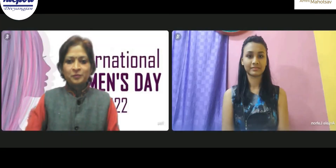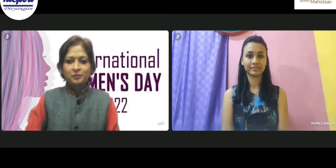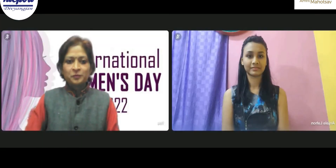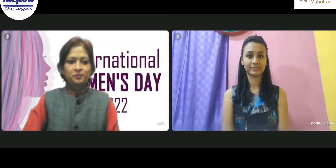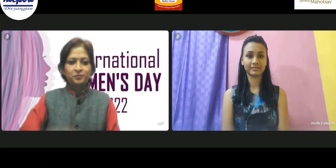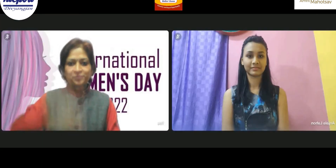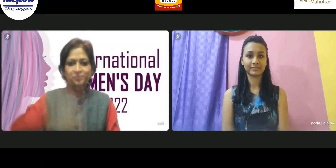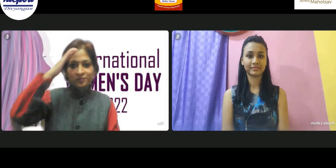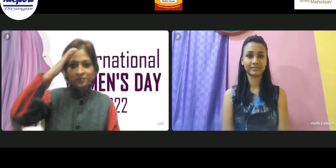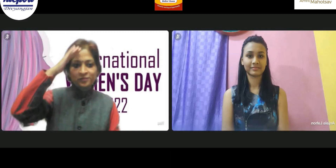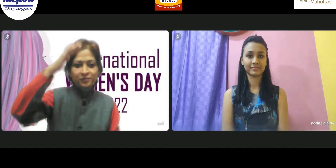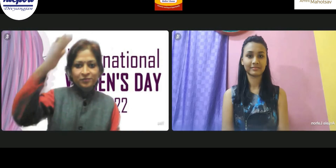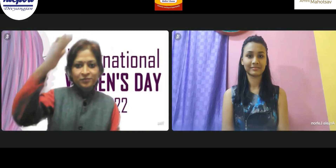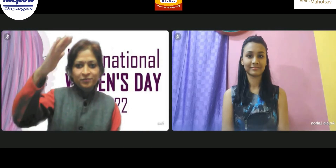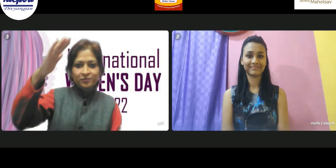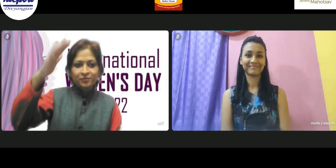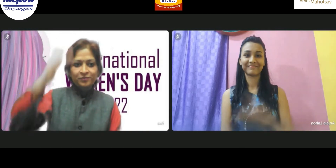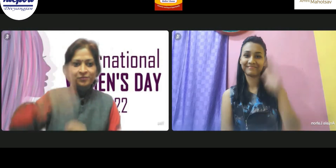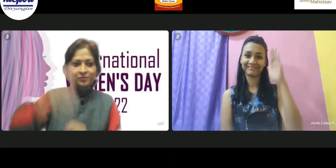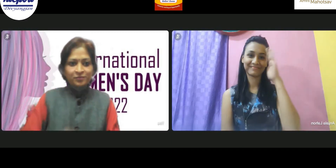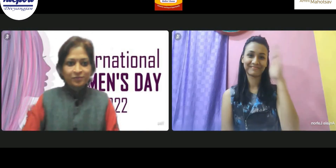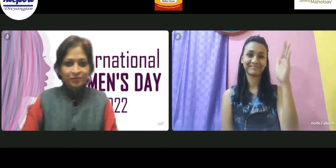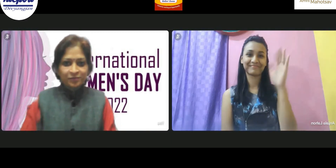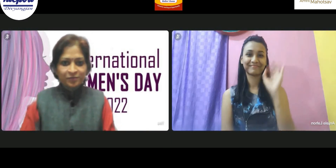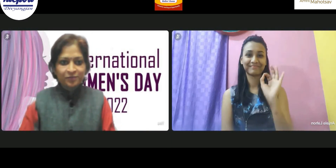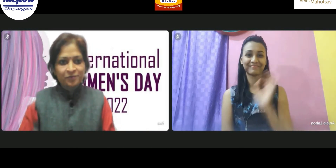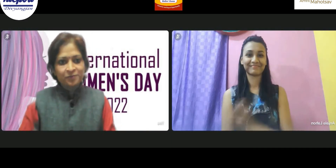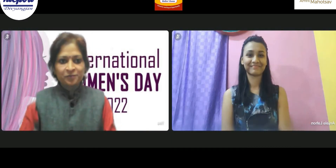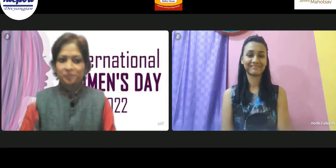हेलो एंजेला। हेलो,